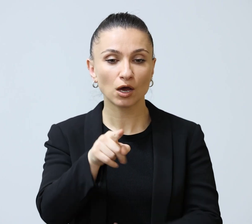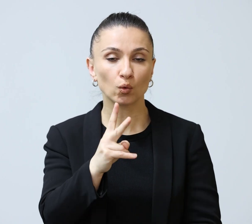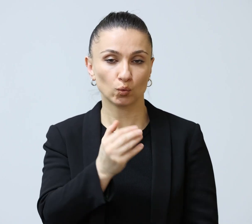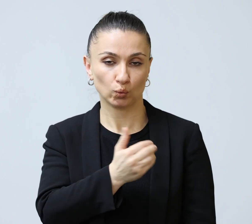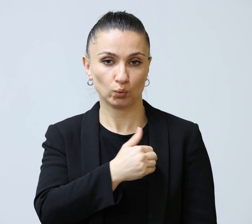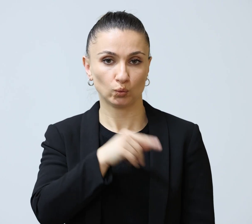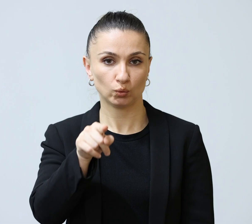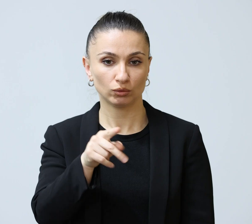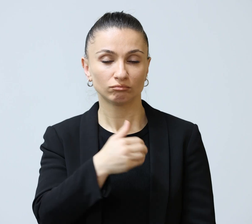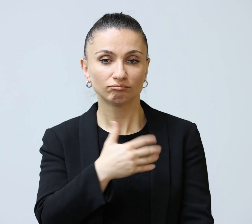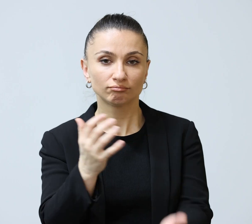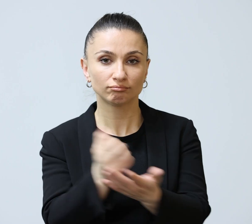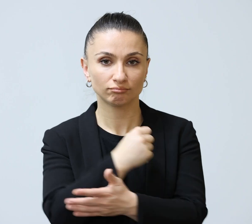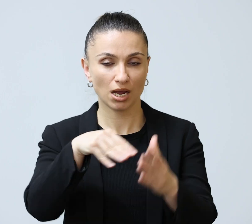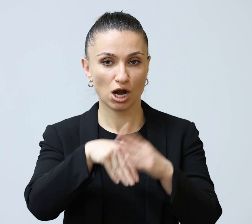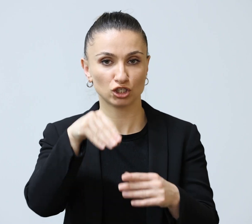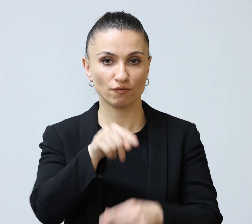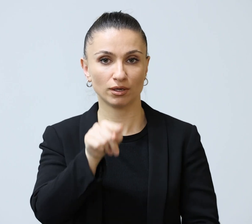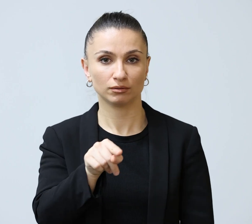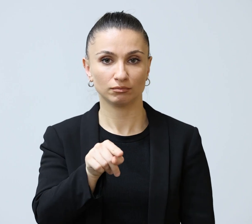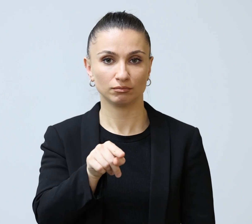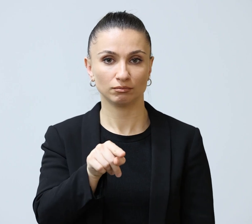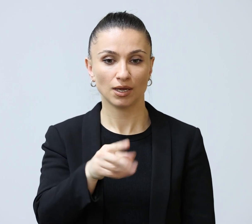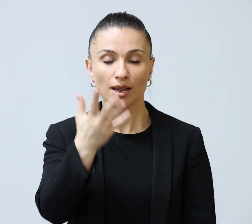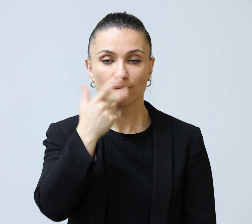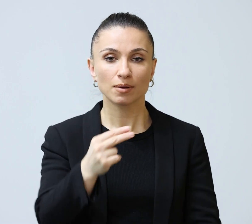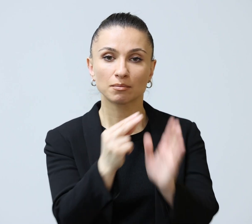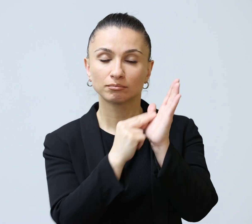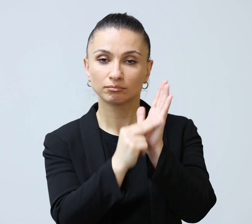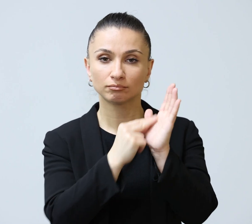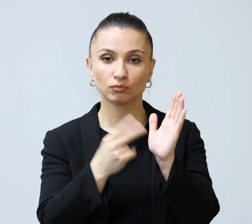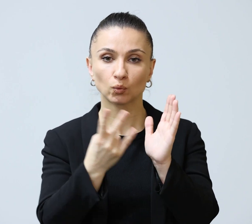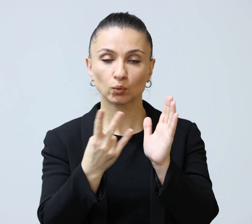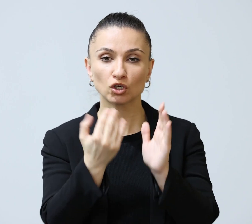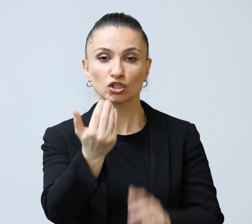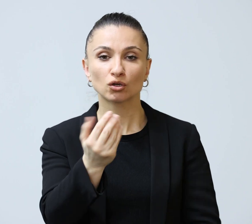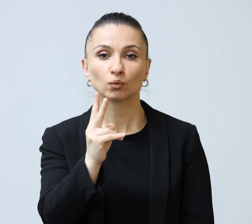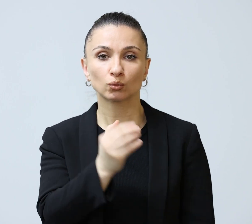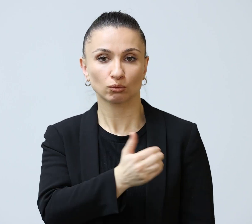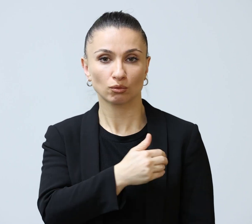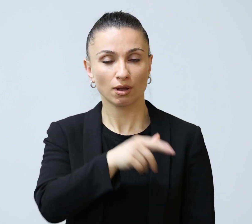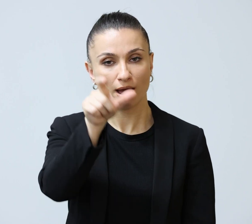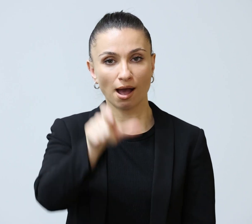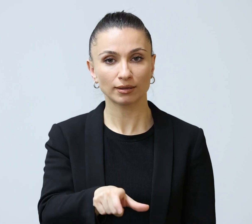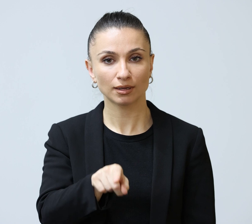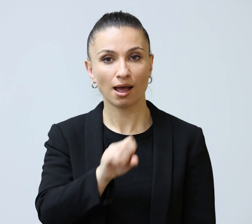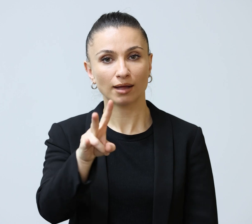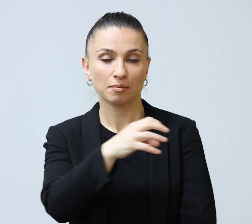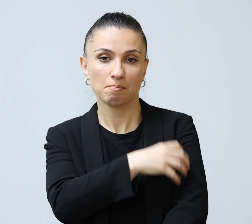Մեկ քվեաթերթիկի վրա մեկ սյունակում գունավորիր միայն մեկ շրջան։ Եթե քվեաթերթիկում շրջանը գունավորելու ժամանակ